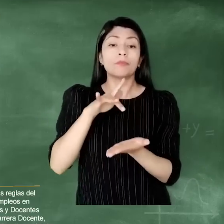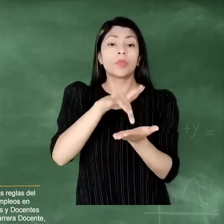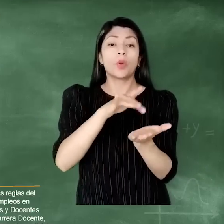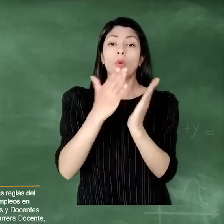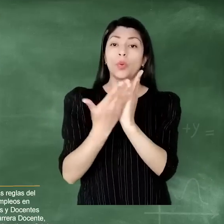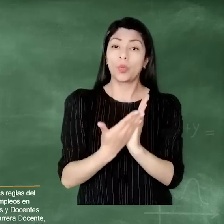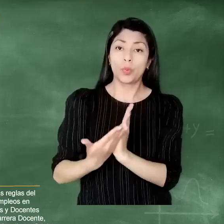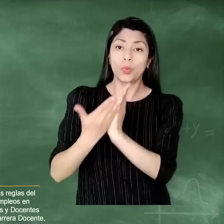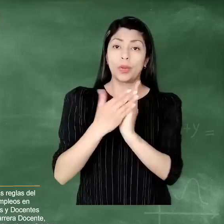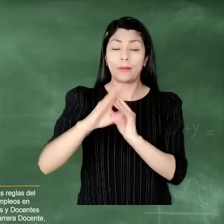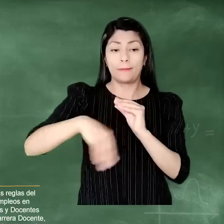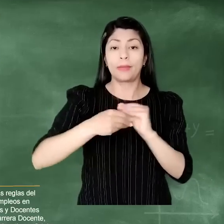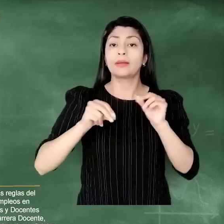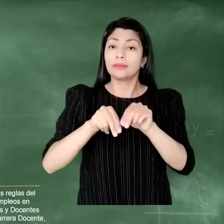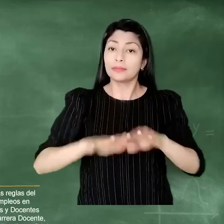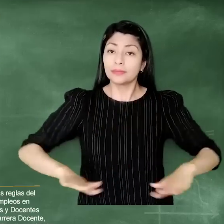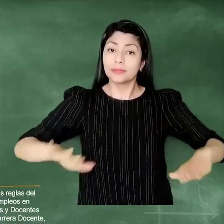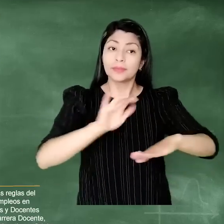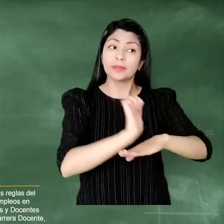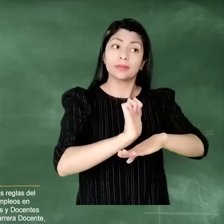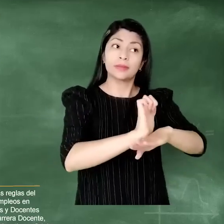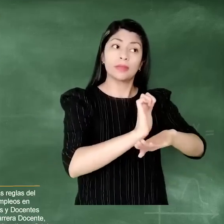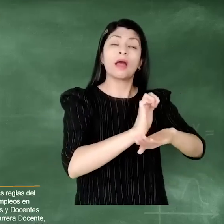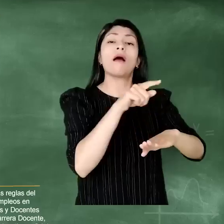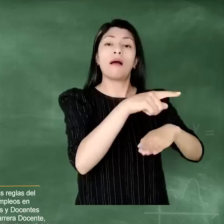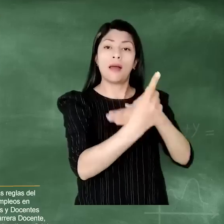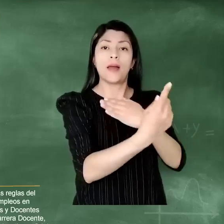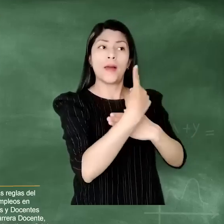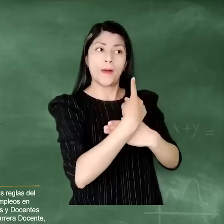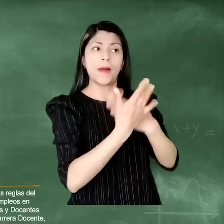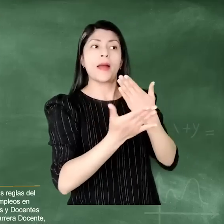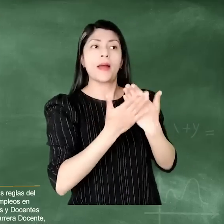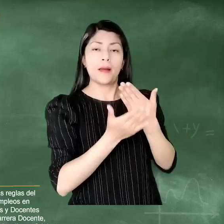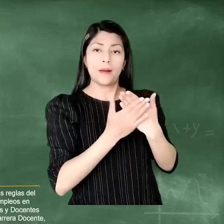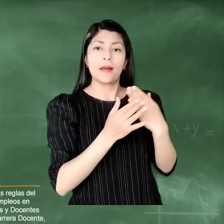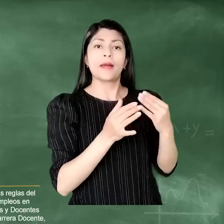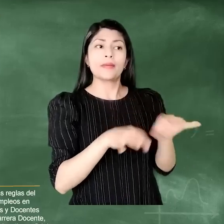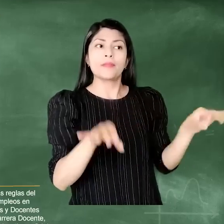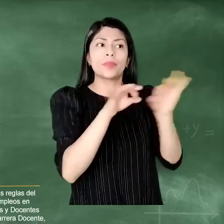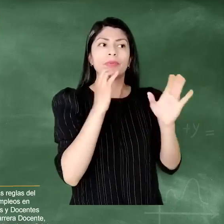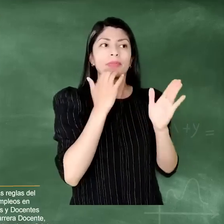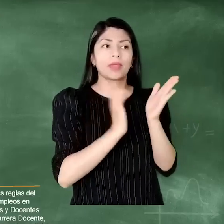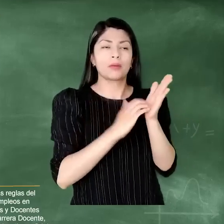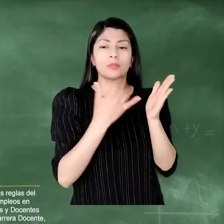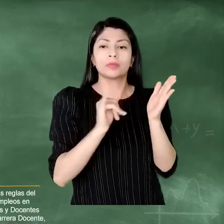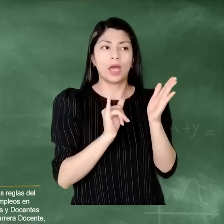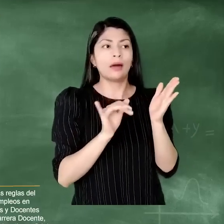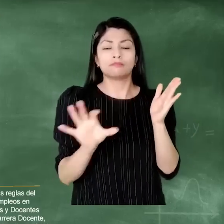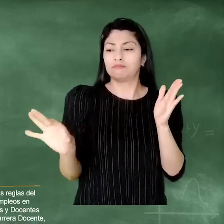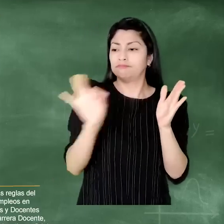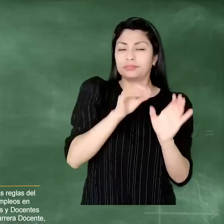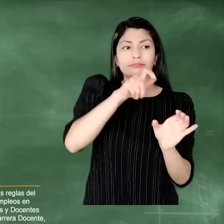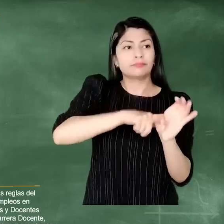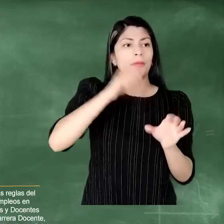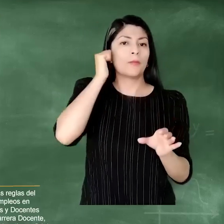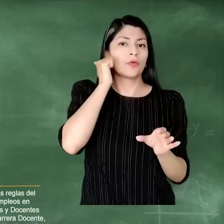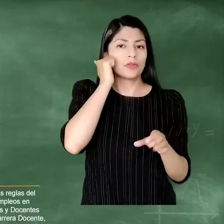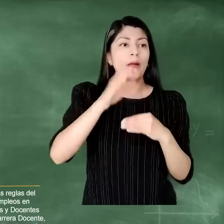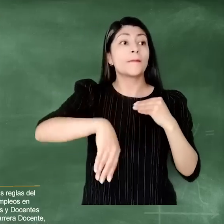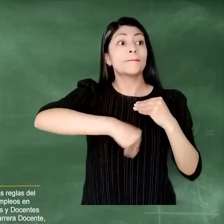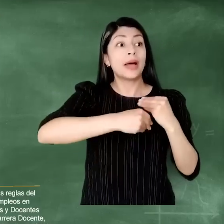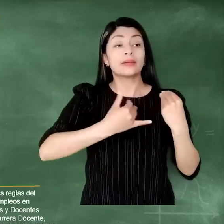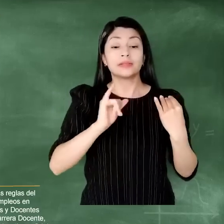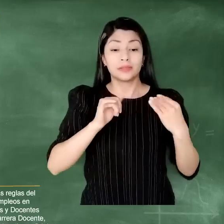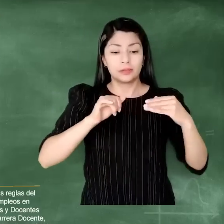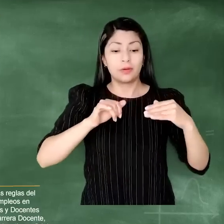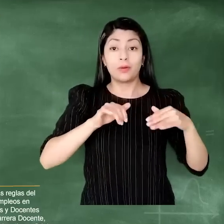establecimiento educativo, la entidad territorial debe expedir el acto administrativo de nombramiento en período de prueba del